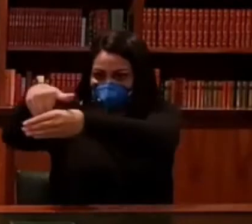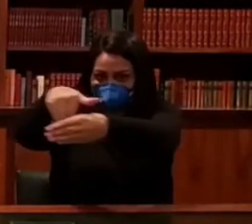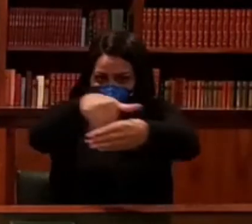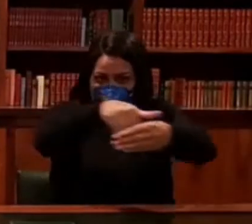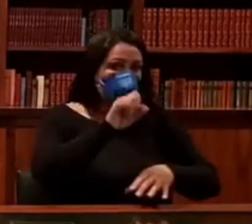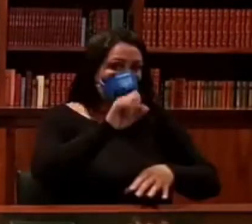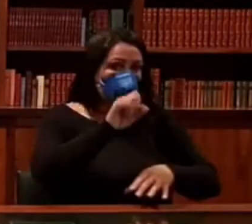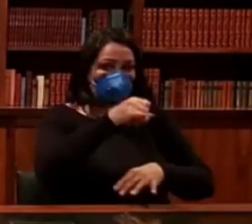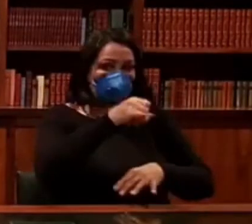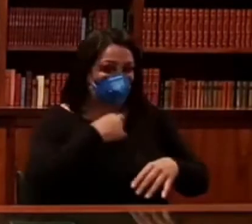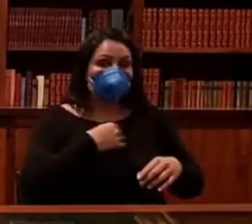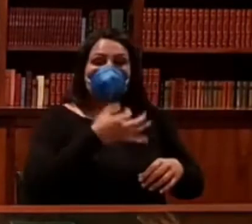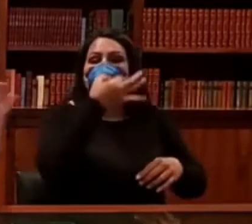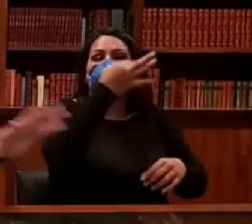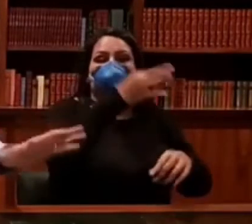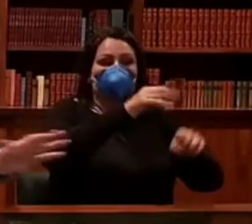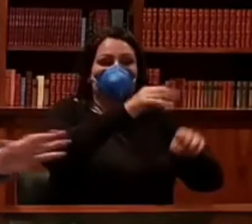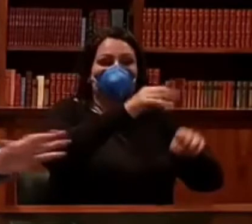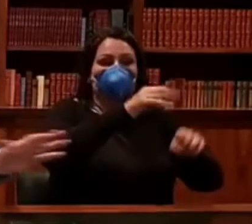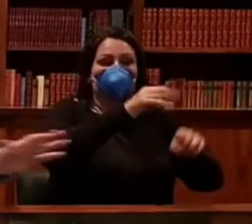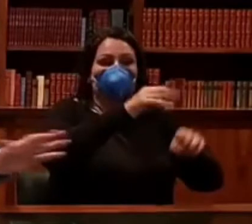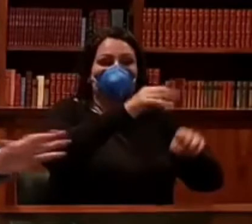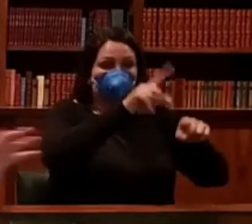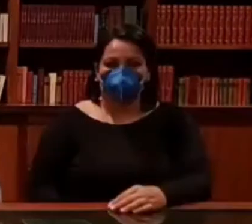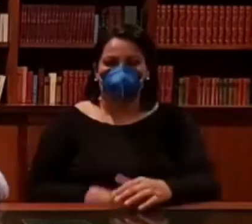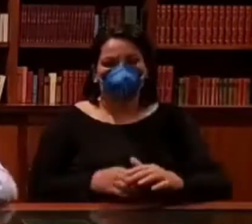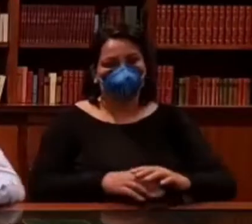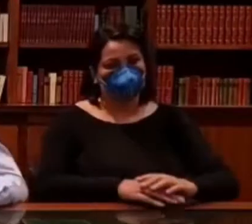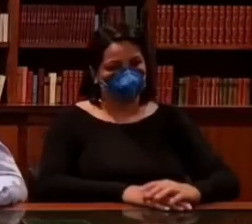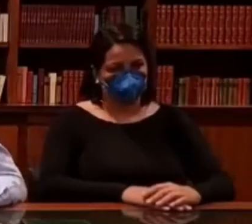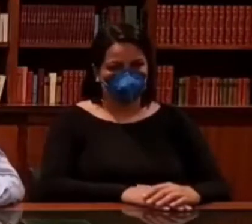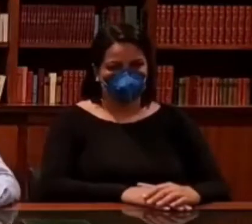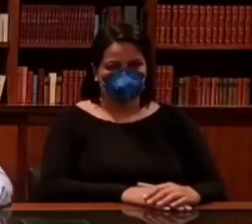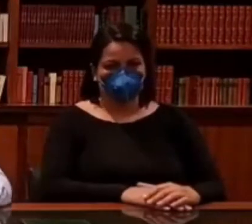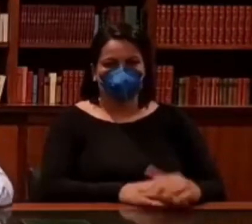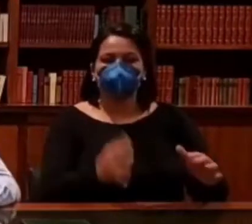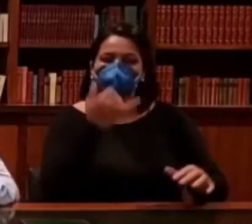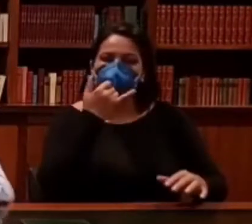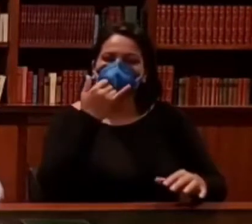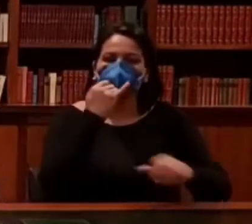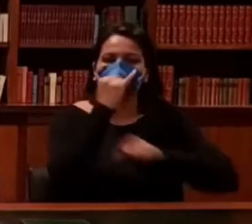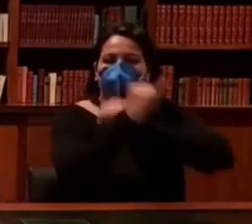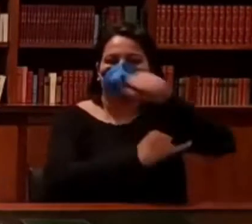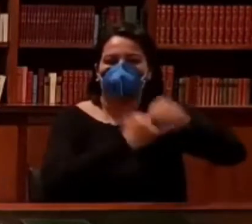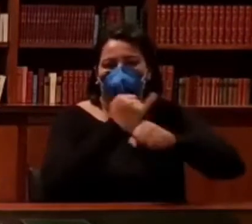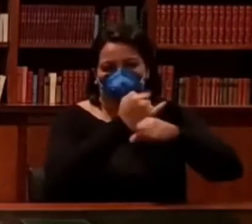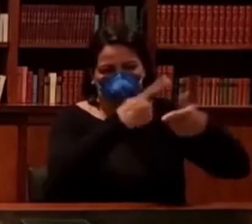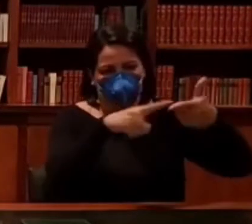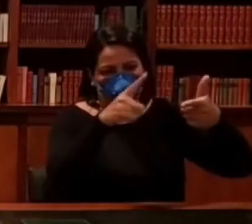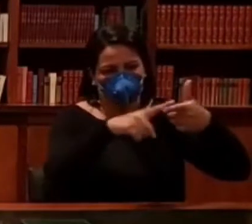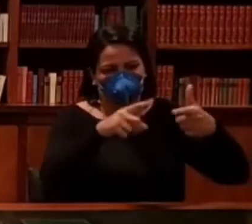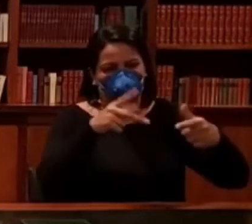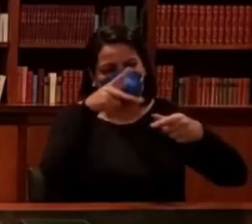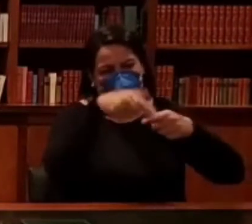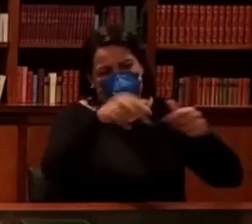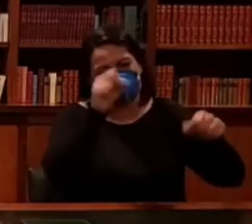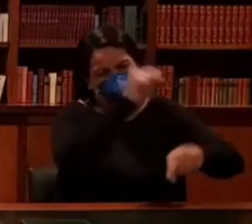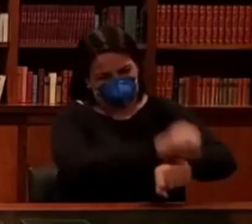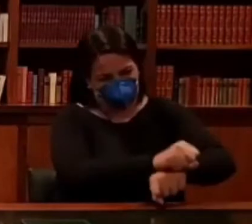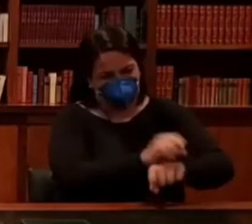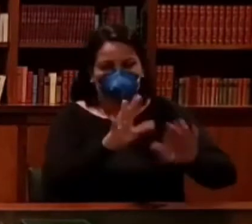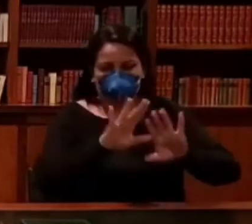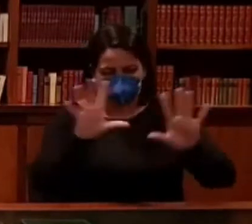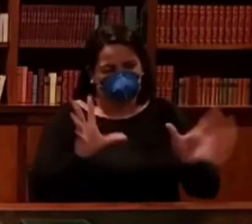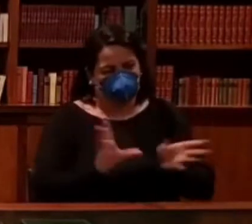Derrubar o veto, eu não tenho o que fazer. Você entrar na justiça. Me deu um problema na internet. E nós vamos partir basicamente para o